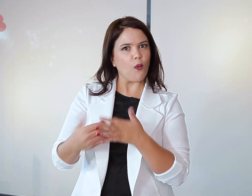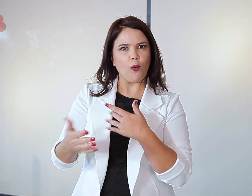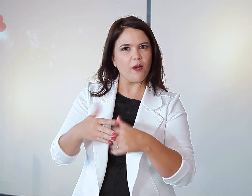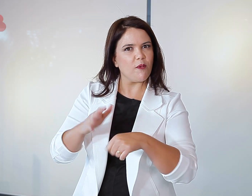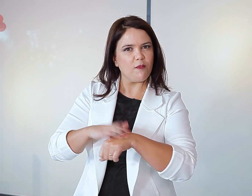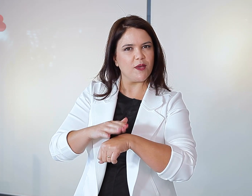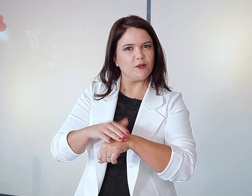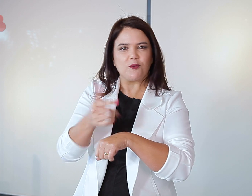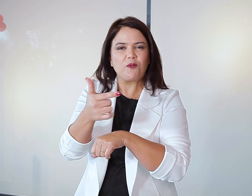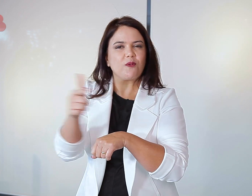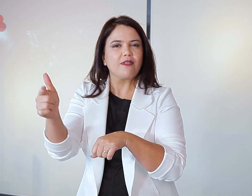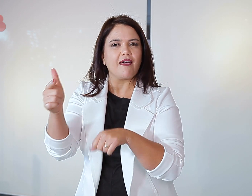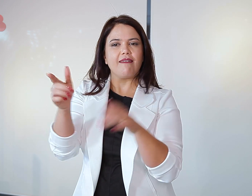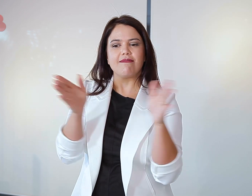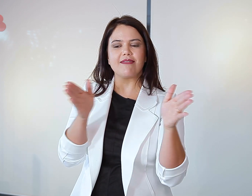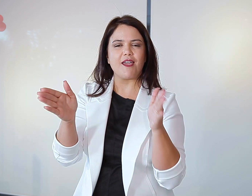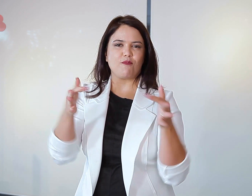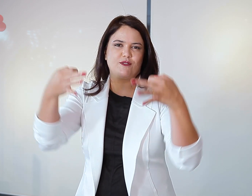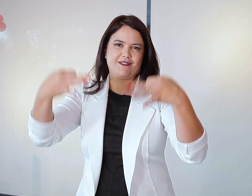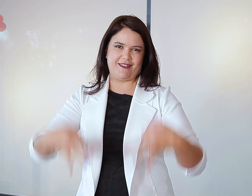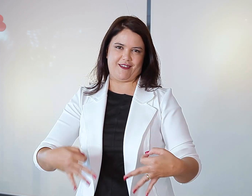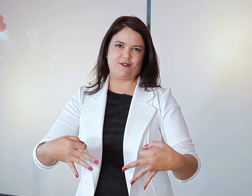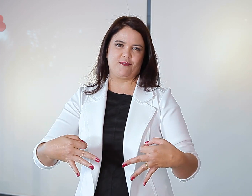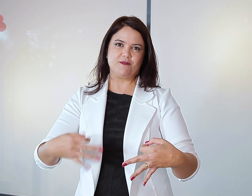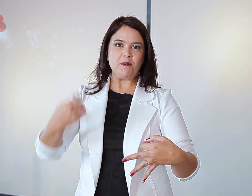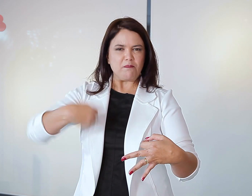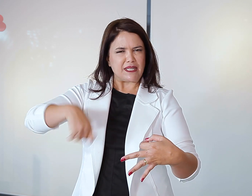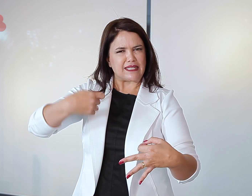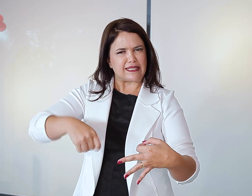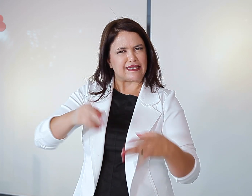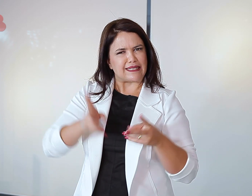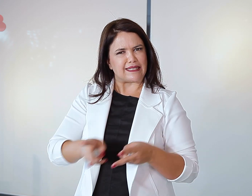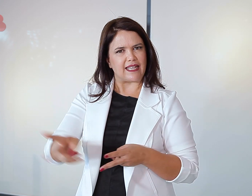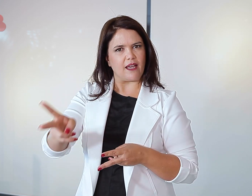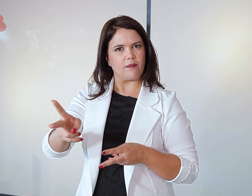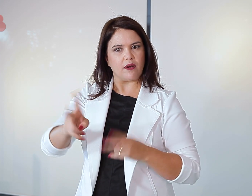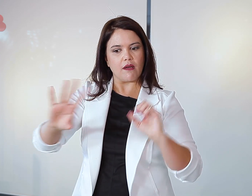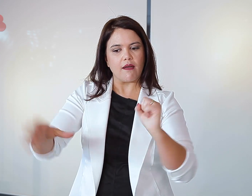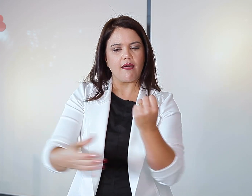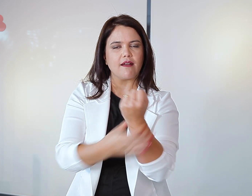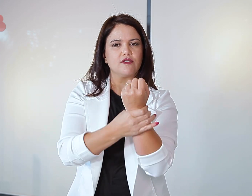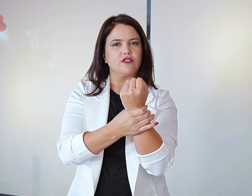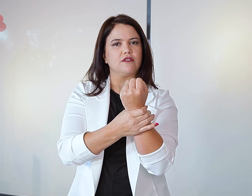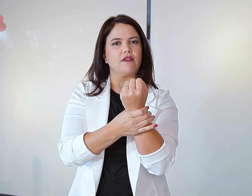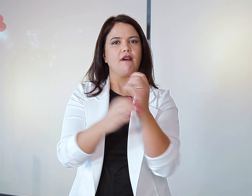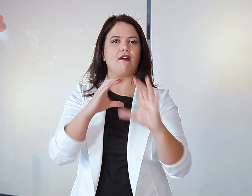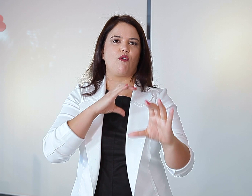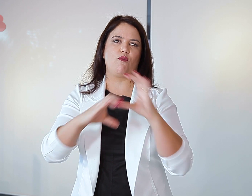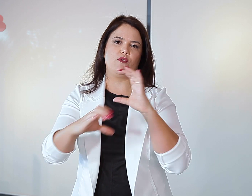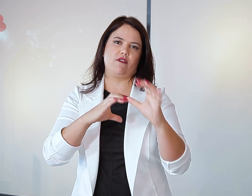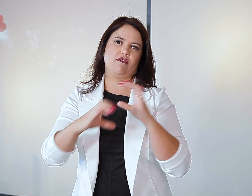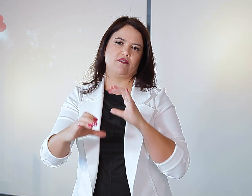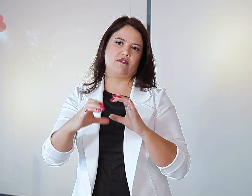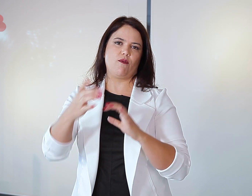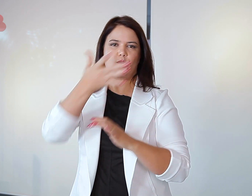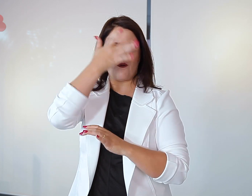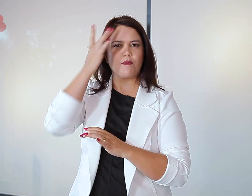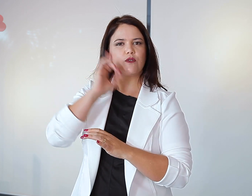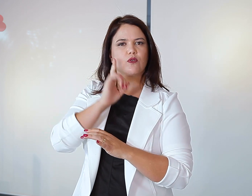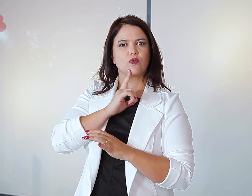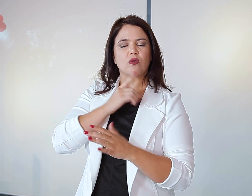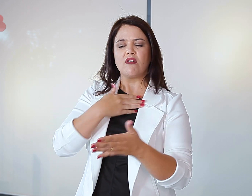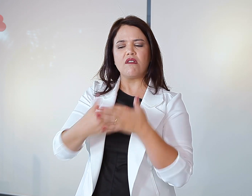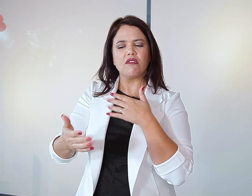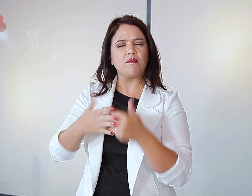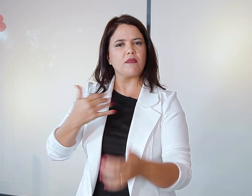Qualquer momento é necessário a presença de um intérprete. Sempre que a pessoa surda estiver, é necessário que se tenha um